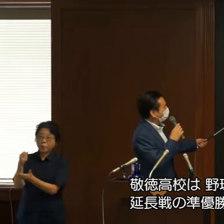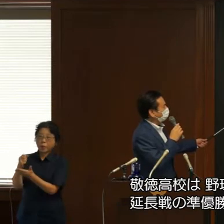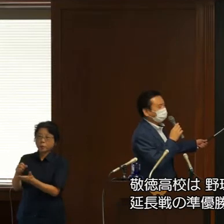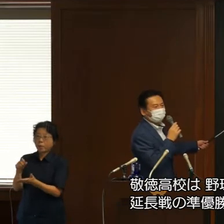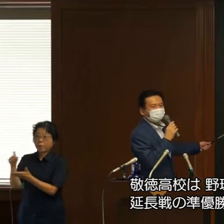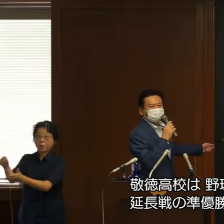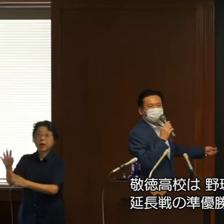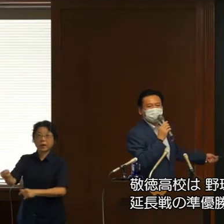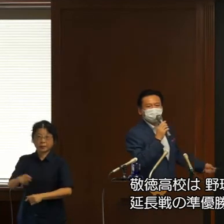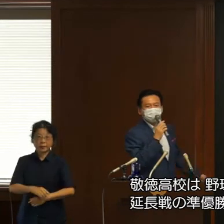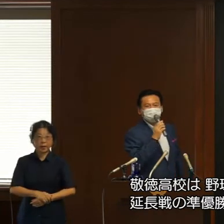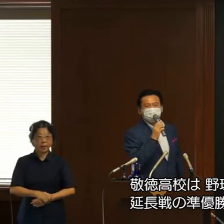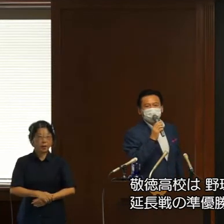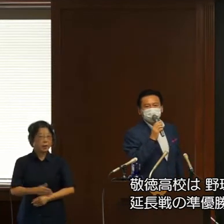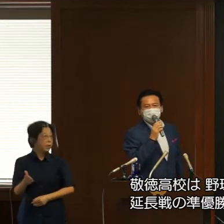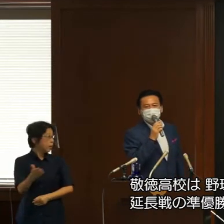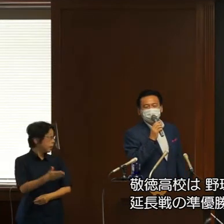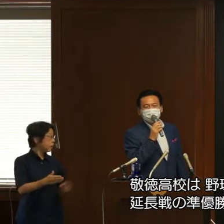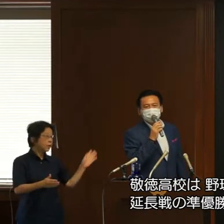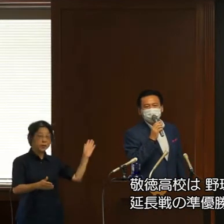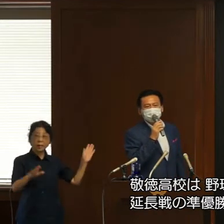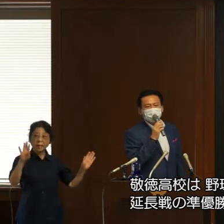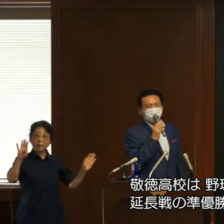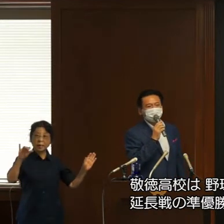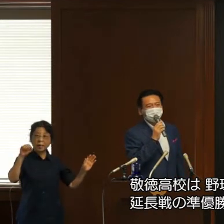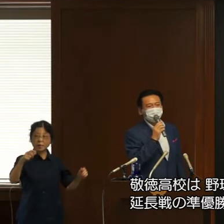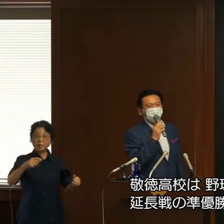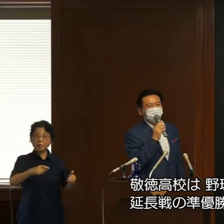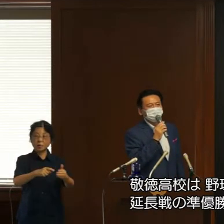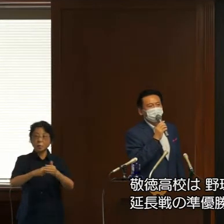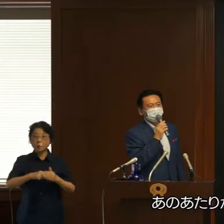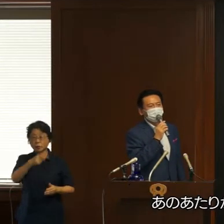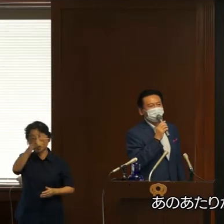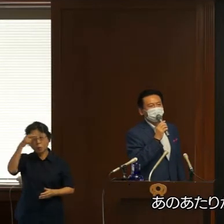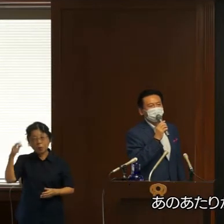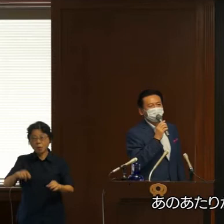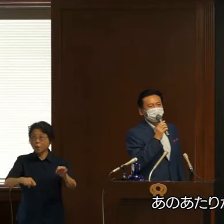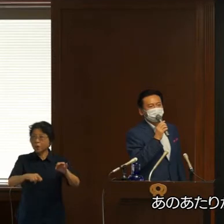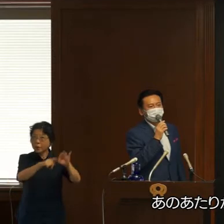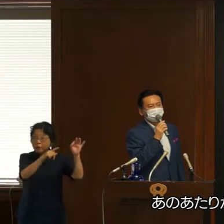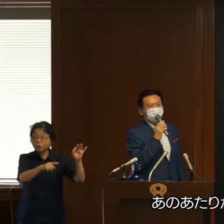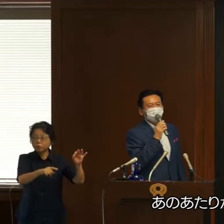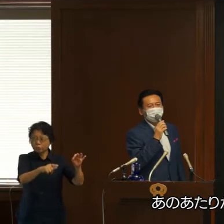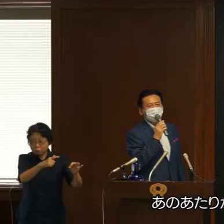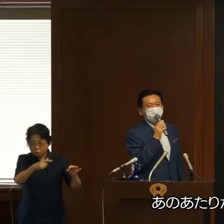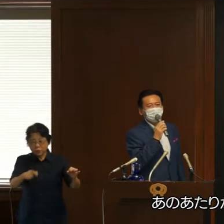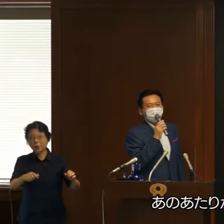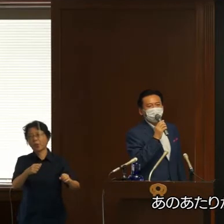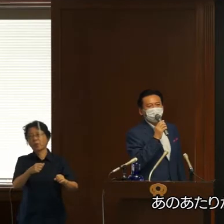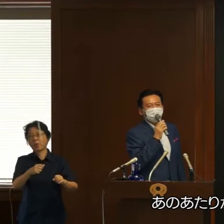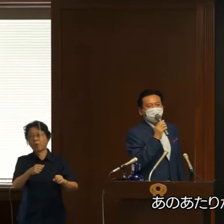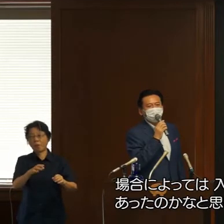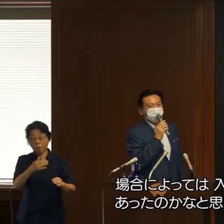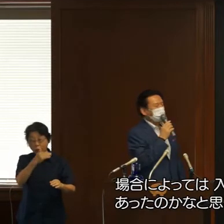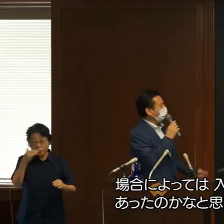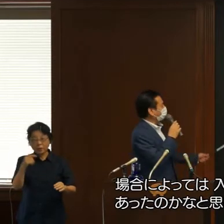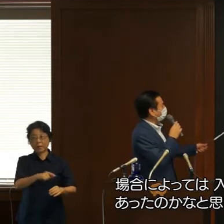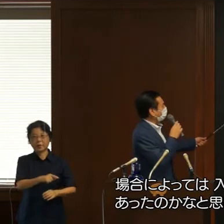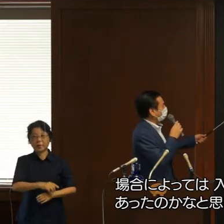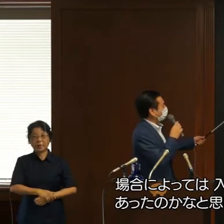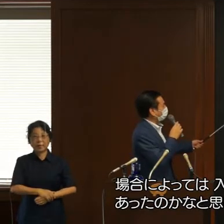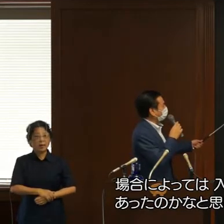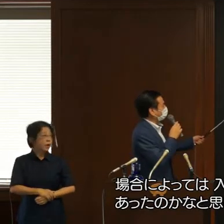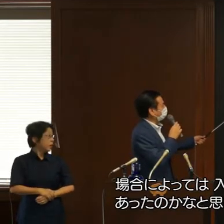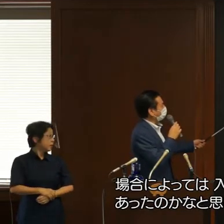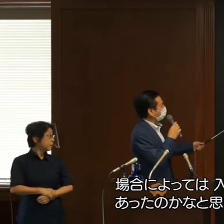野球で、もう延長戦の準優勝がありましたけれども、あのあたりがちょっとした妙で、まあ、場合によっ